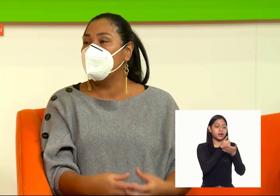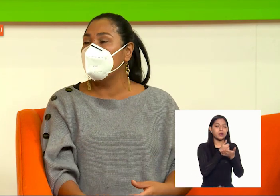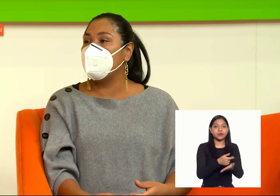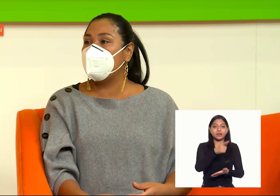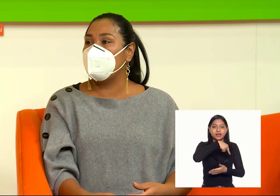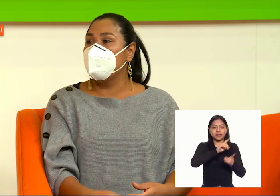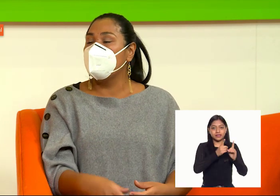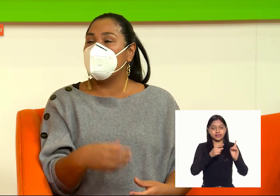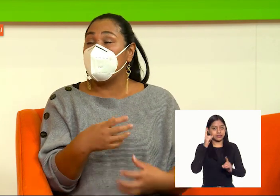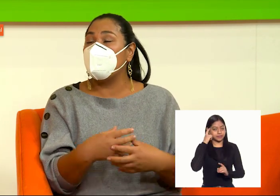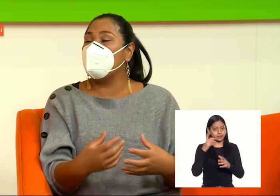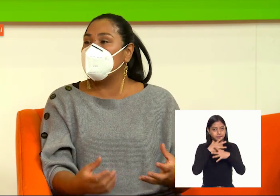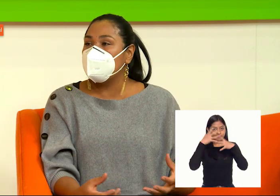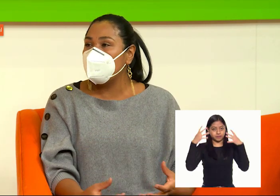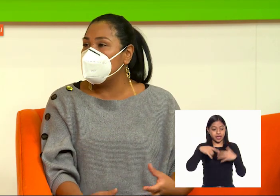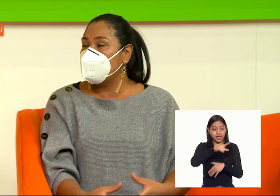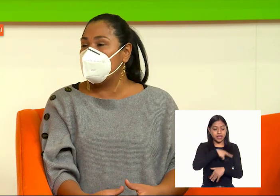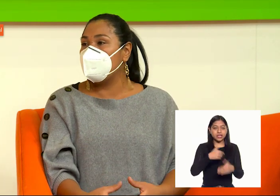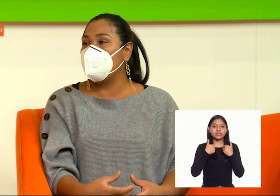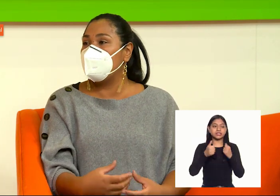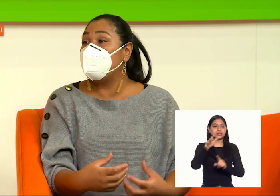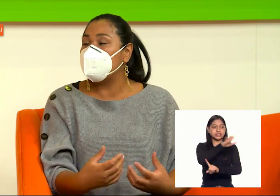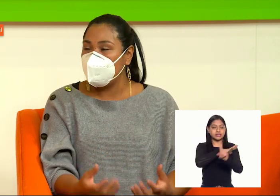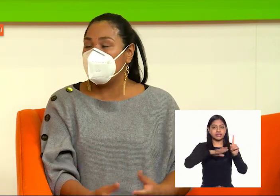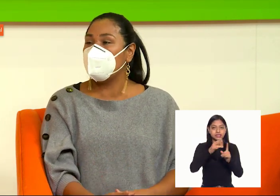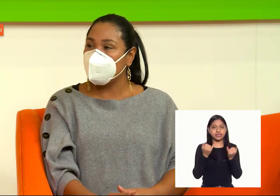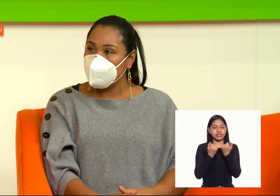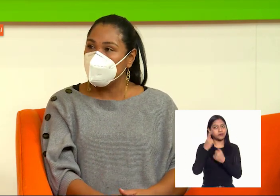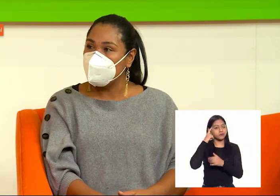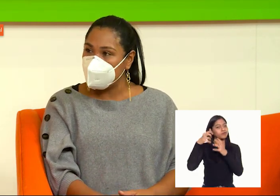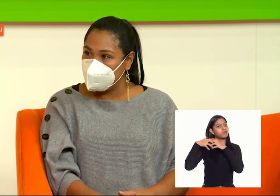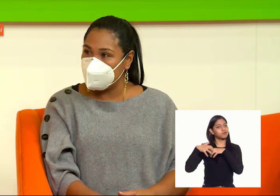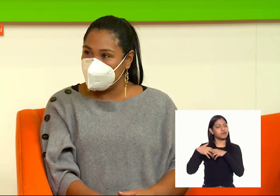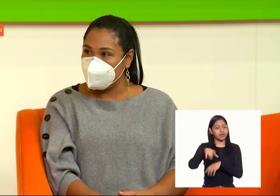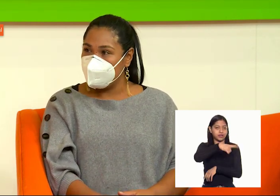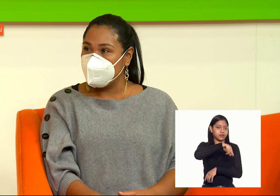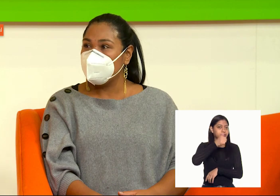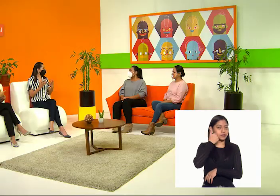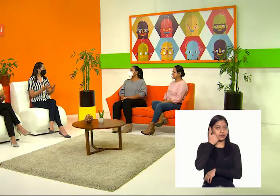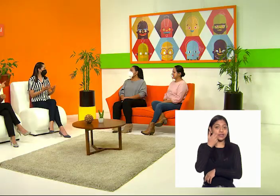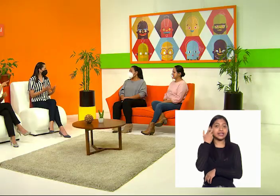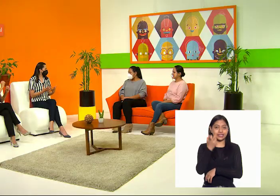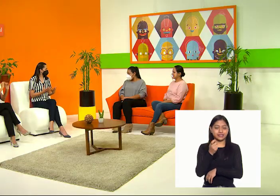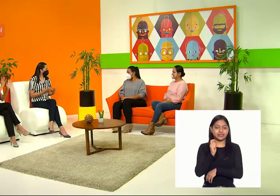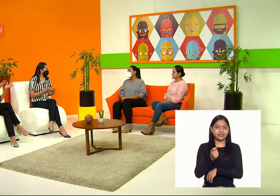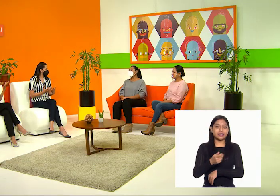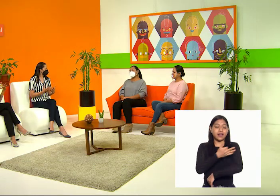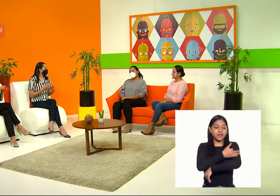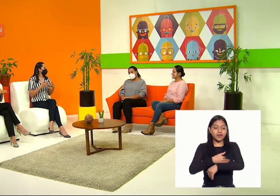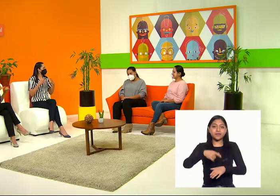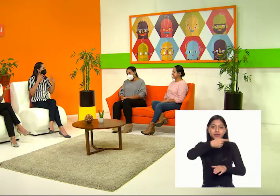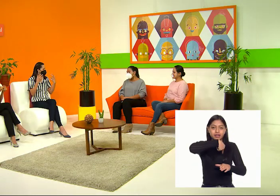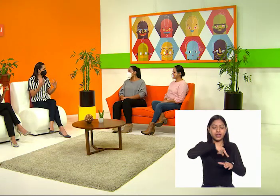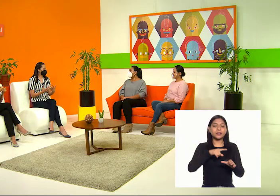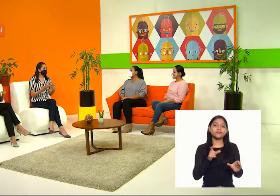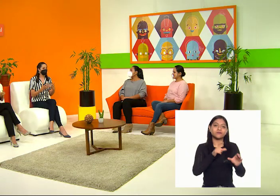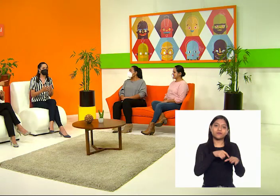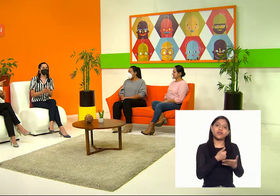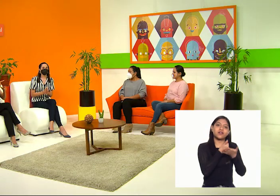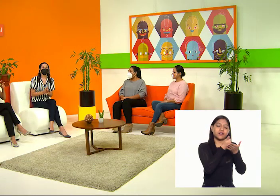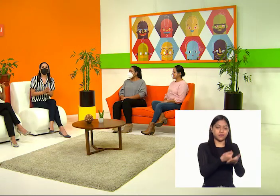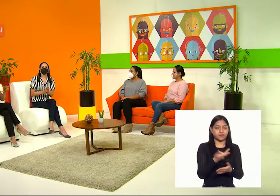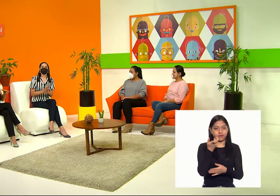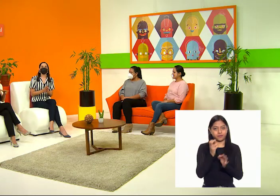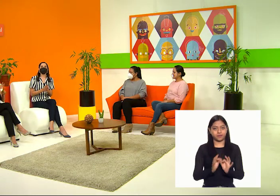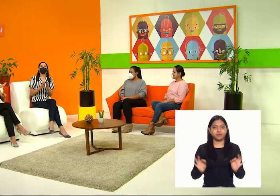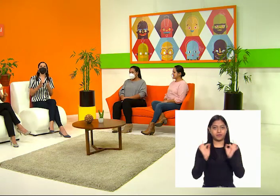optimizando la comprensión y el pensamiento de los alumnos. Claro, involucrarnos también en su lenguaje y en su contexto.